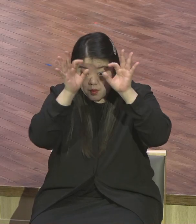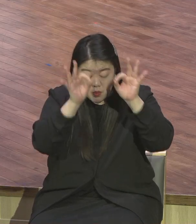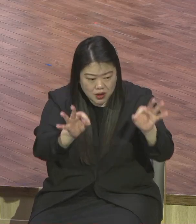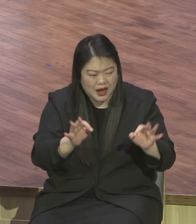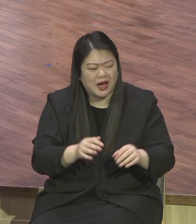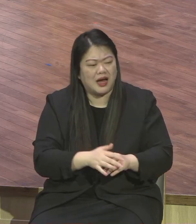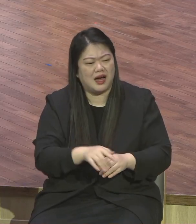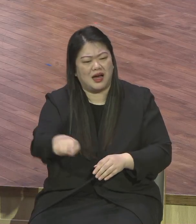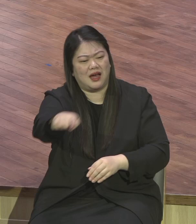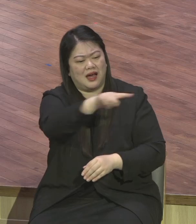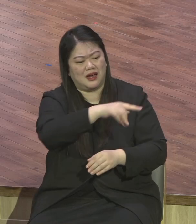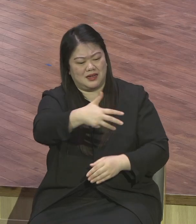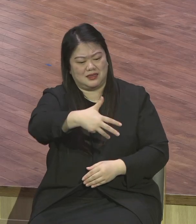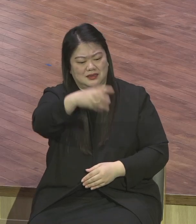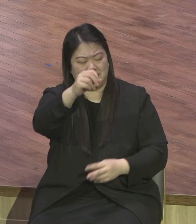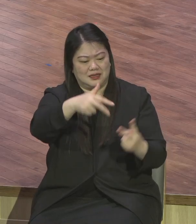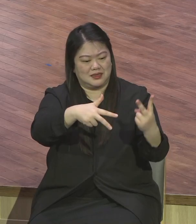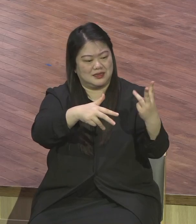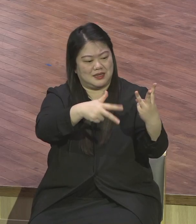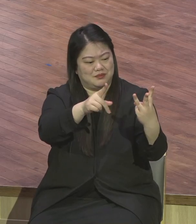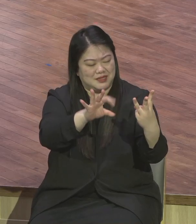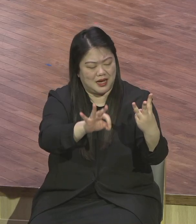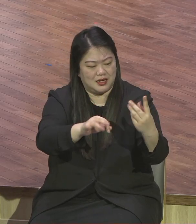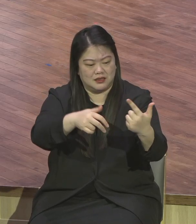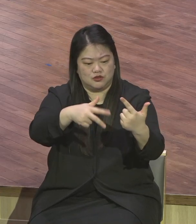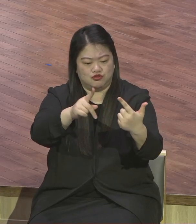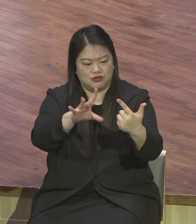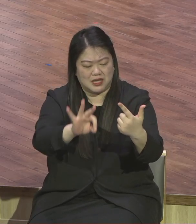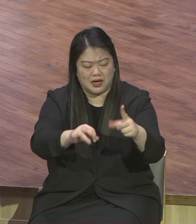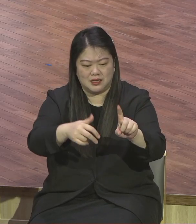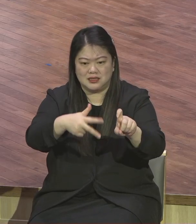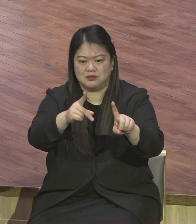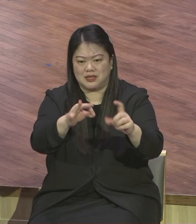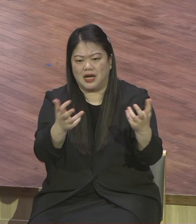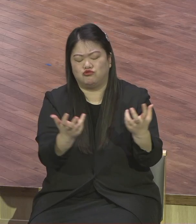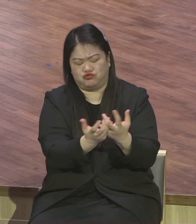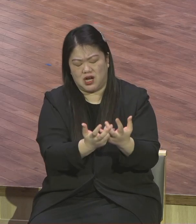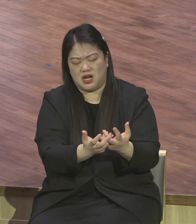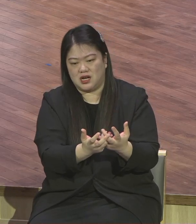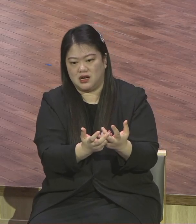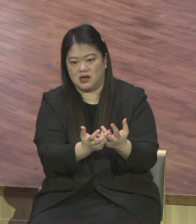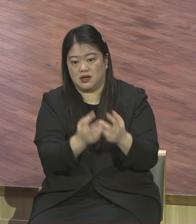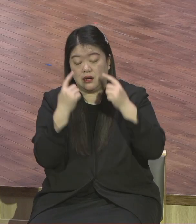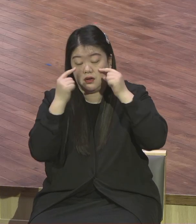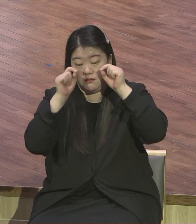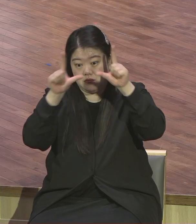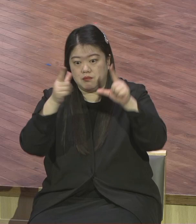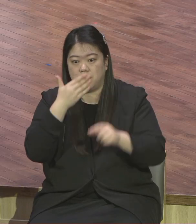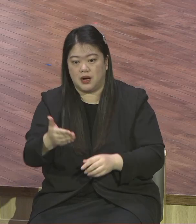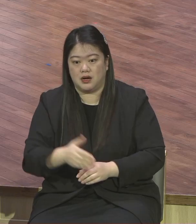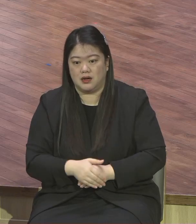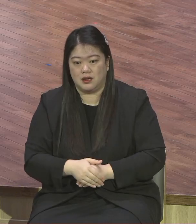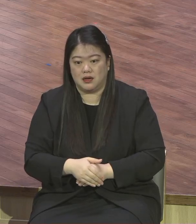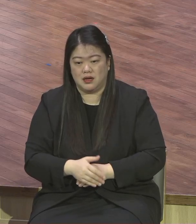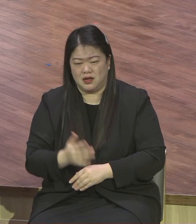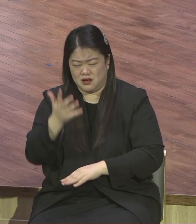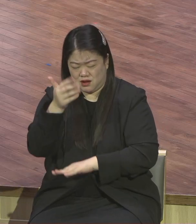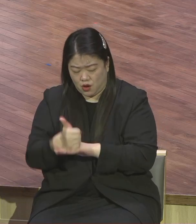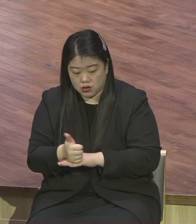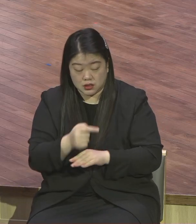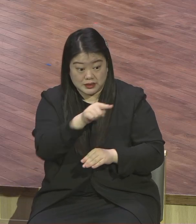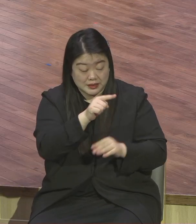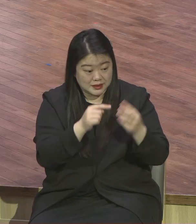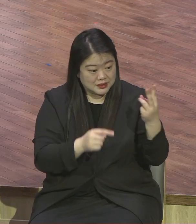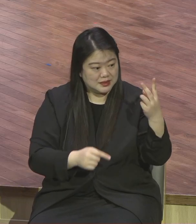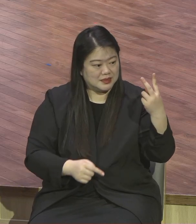깨는 겁니다. 깨버리면 뭐가 돼요? 오직 그리스도, 오직 하나님 나라, 오직 성령 충만.